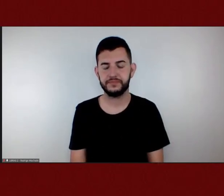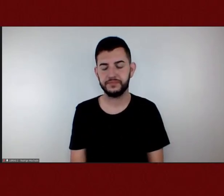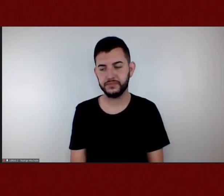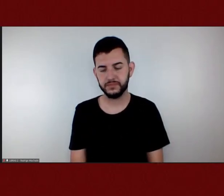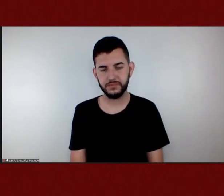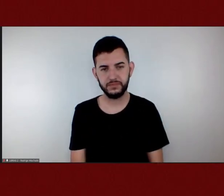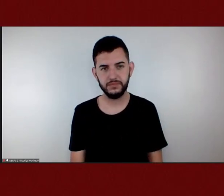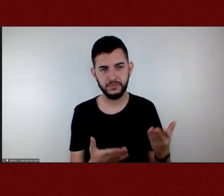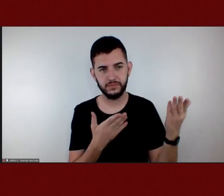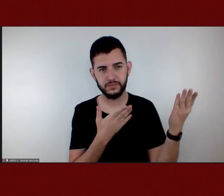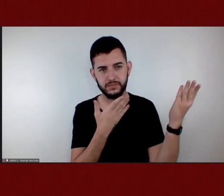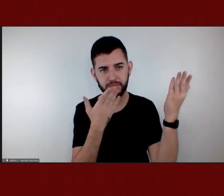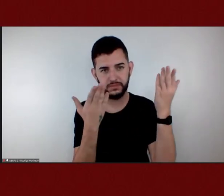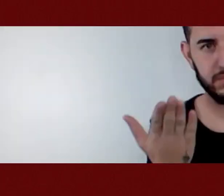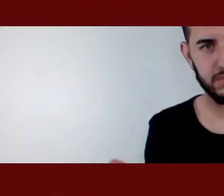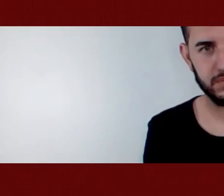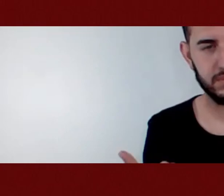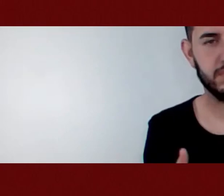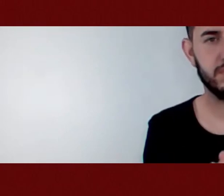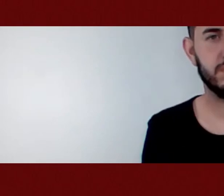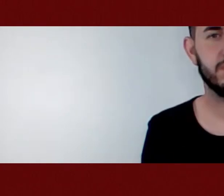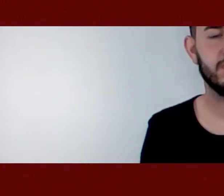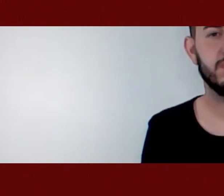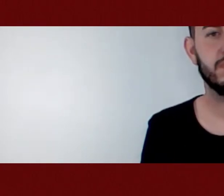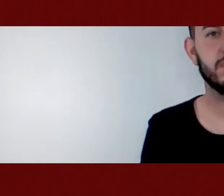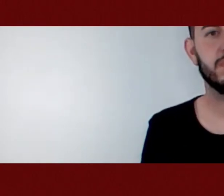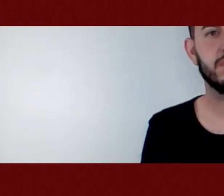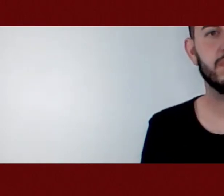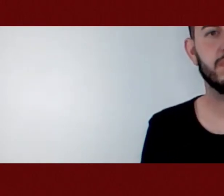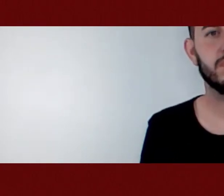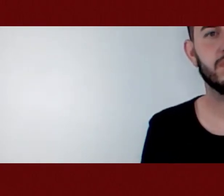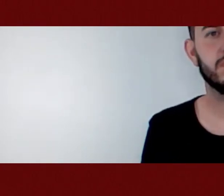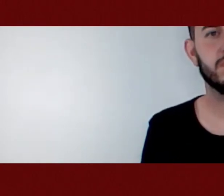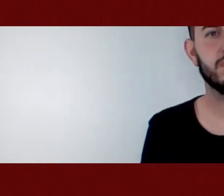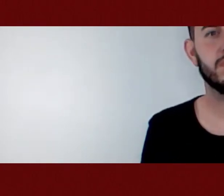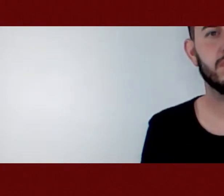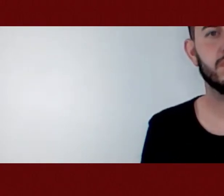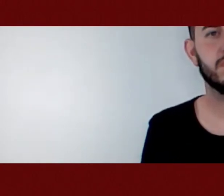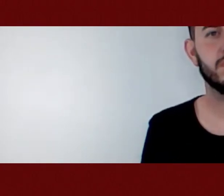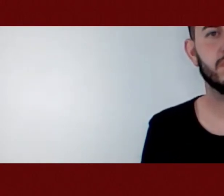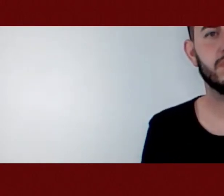Passo a palavra agora à Ana Estela Alves de